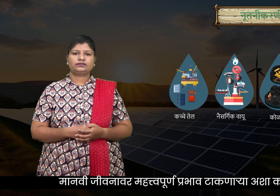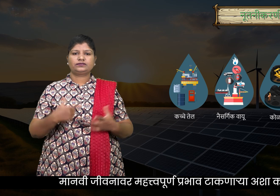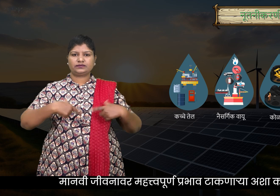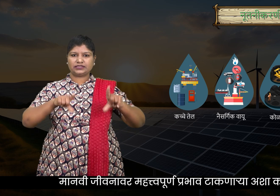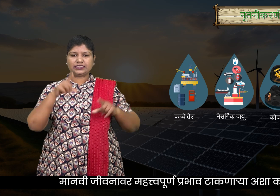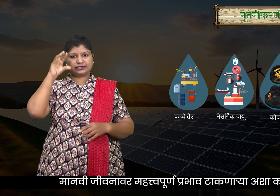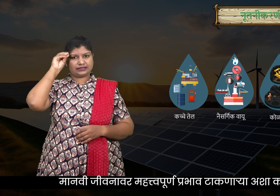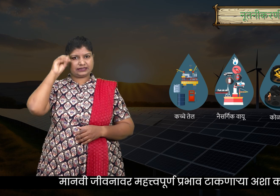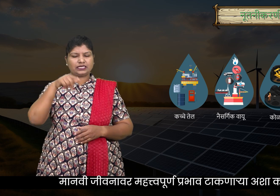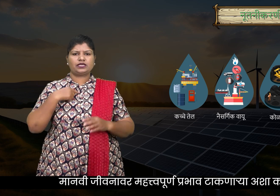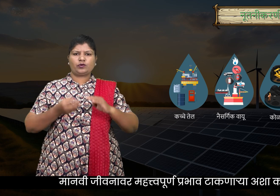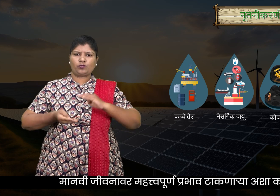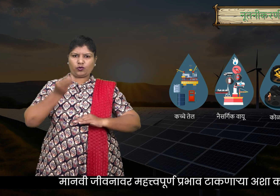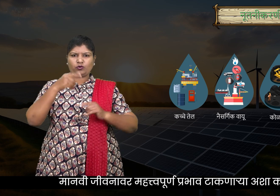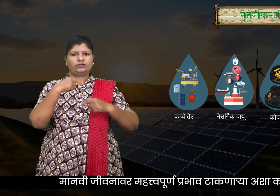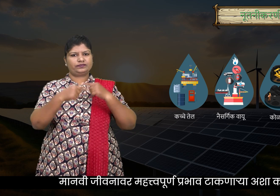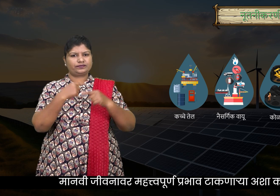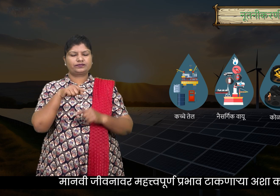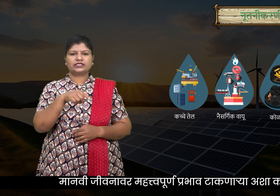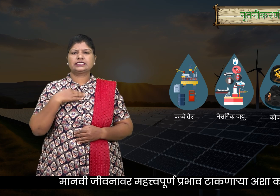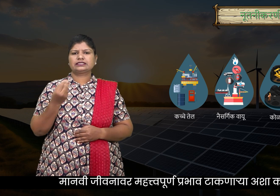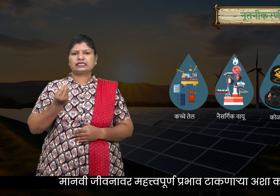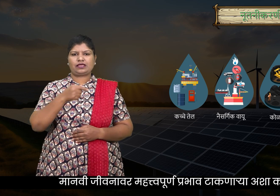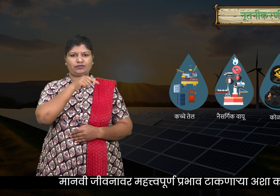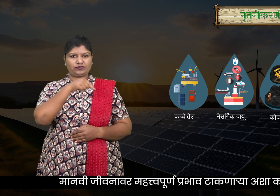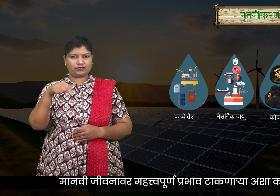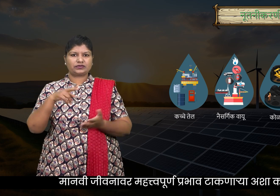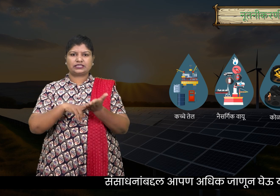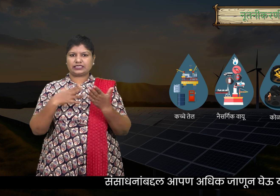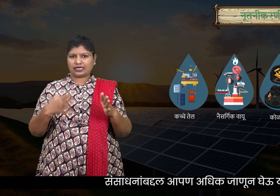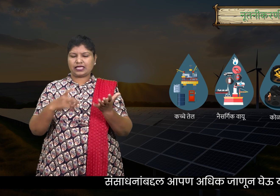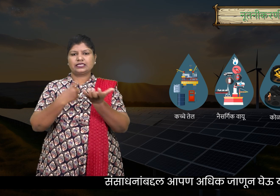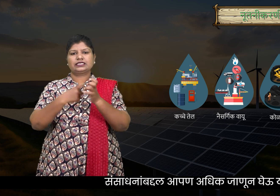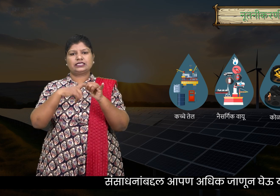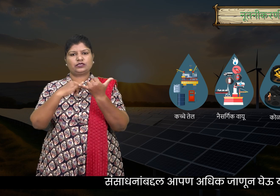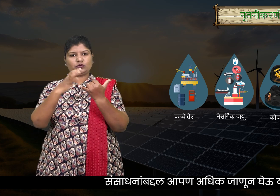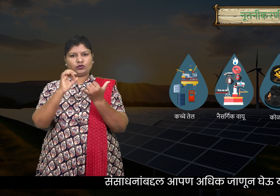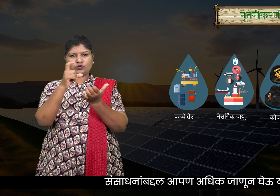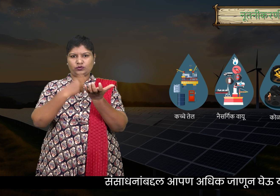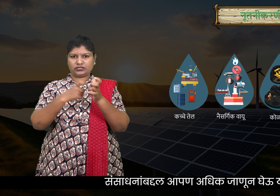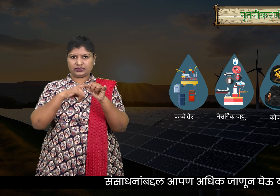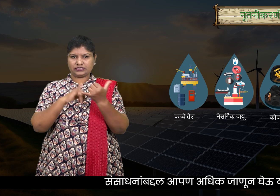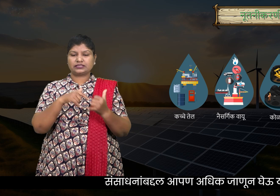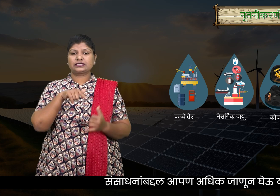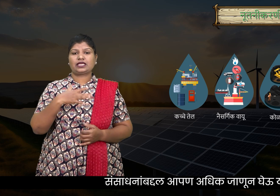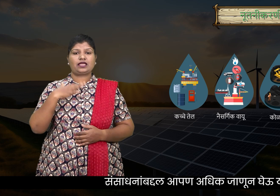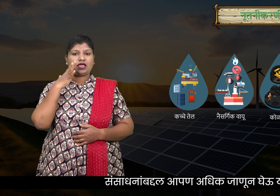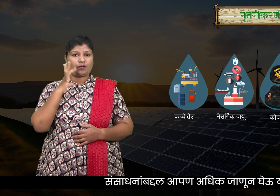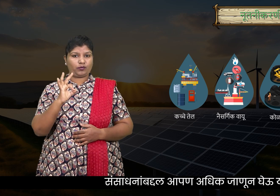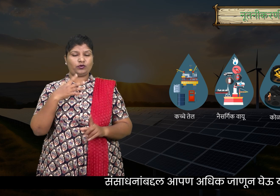मानवी जीवनावर महत्त्वपूर्ण प्रभाव टाकणाऱ्या अशा काही नैसर्गिक संसाधनांबद्दल आपण अधिक जाणून